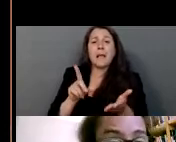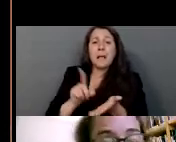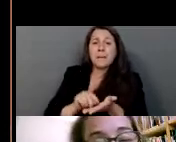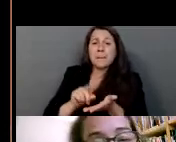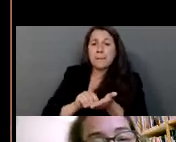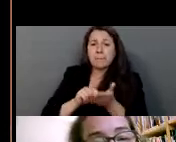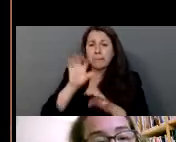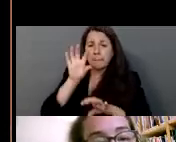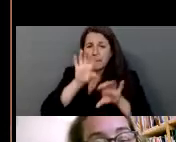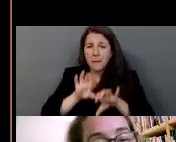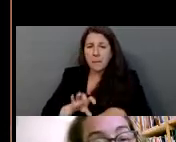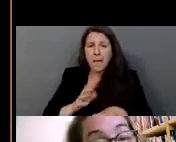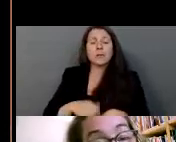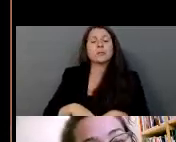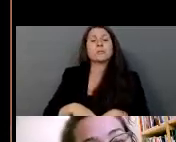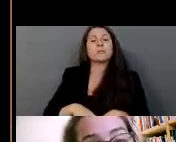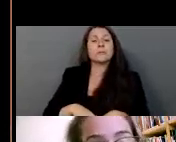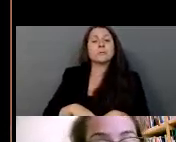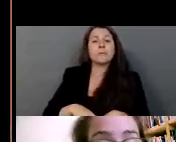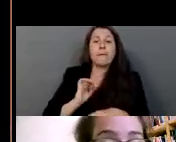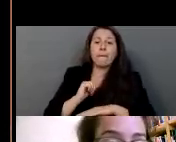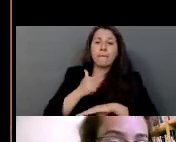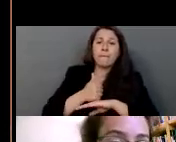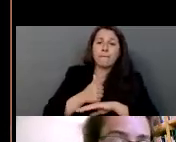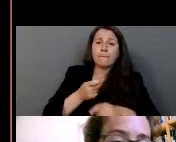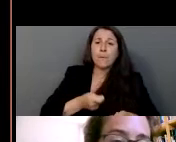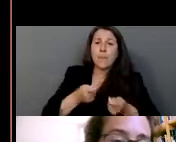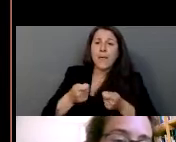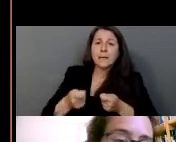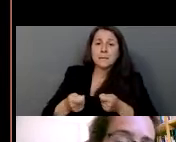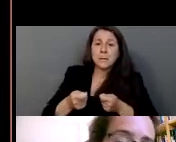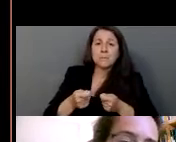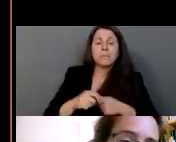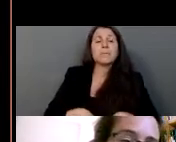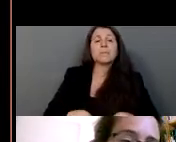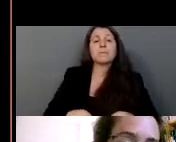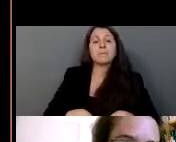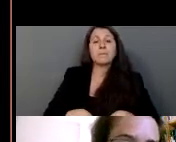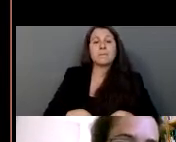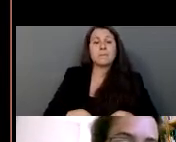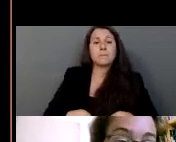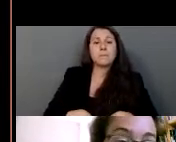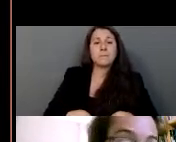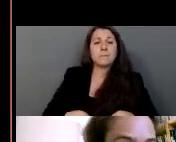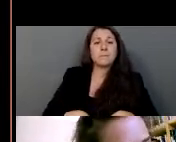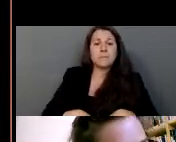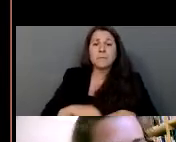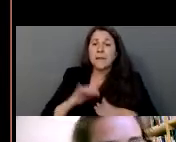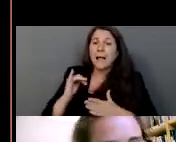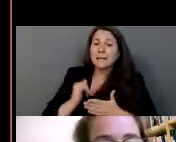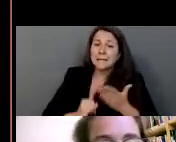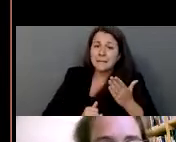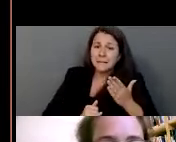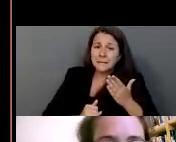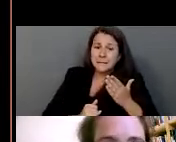mise en page, à notre fondation Léo Cormier, à nos annonceurs, aux artistes que nous avons